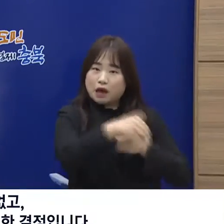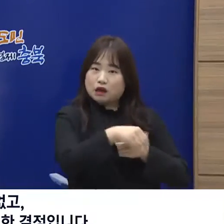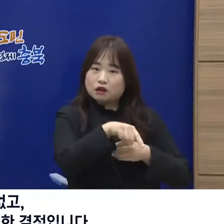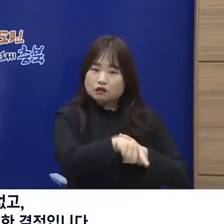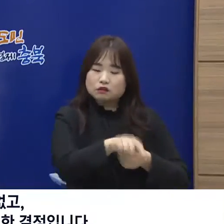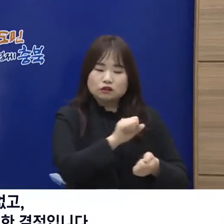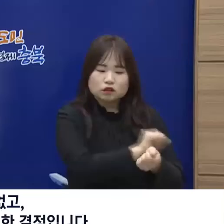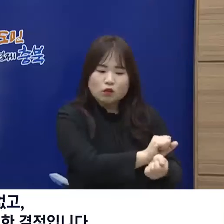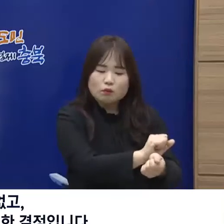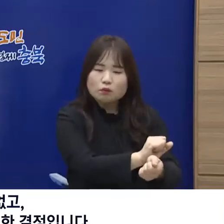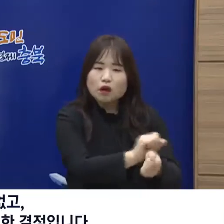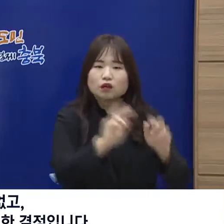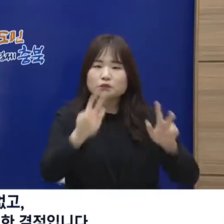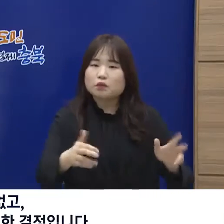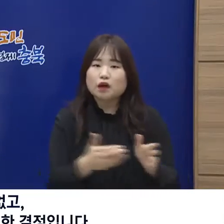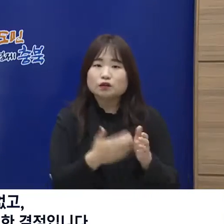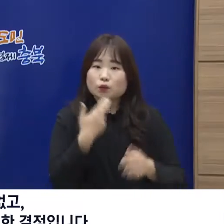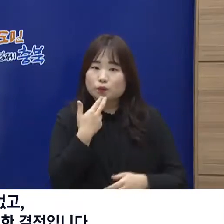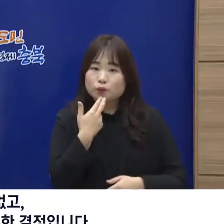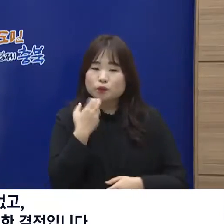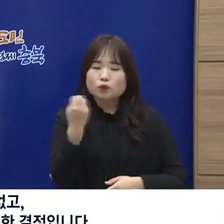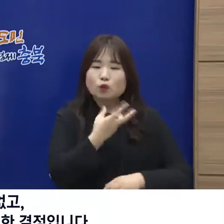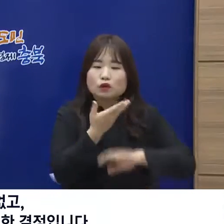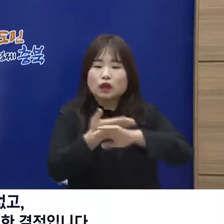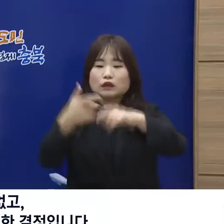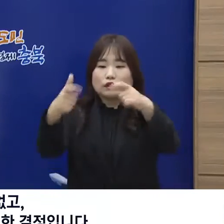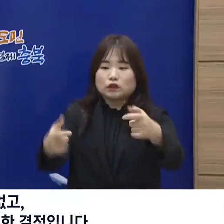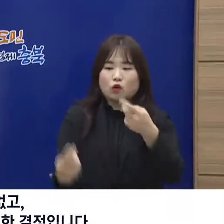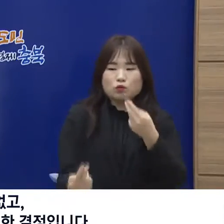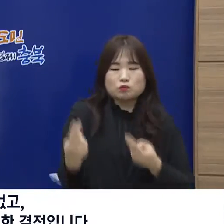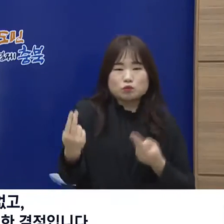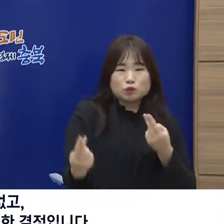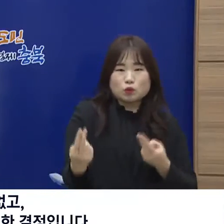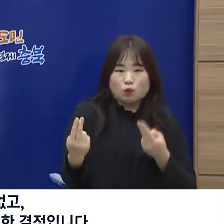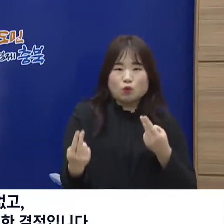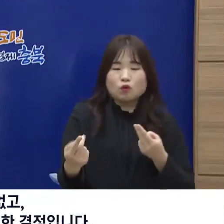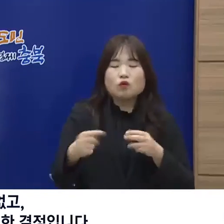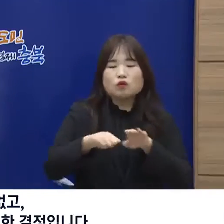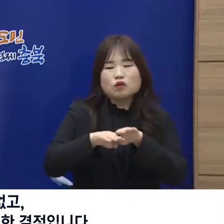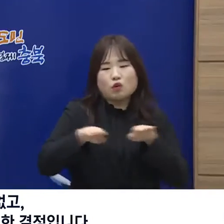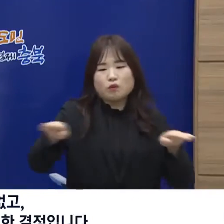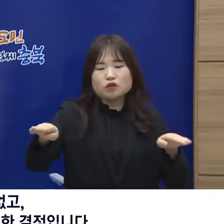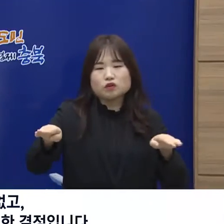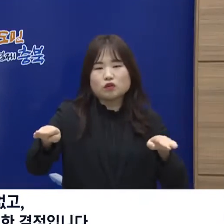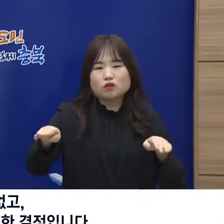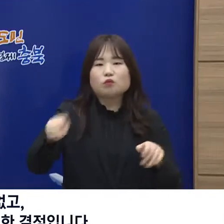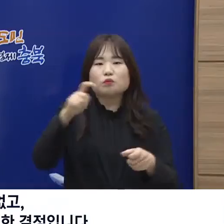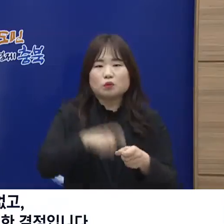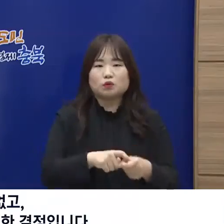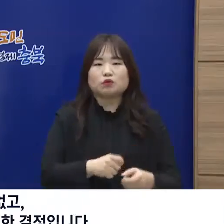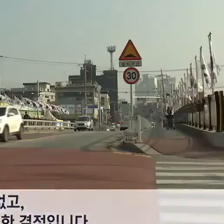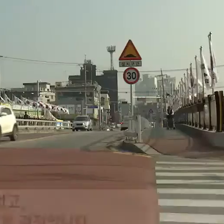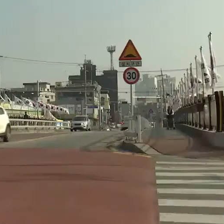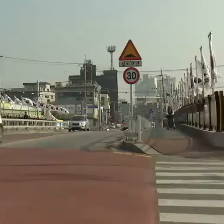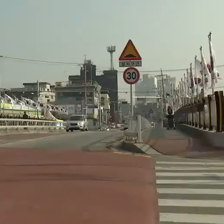전파 사례가 없고 비수도권 타 시도와의 형평성을 고려한